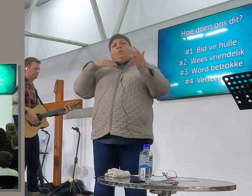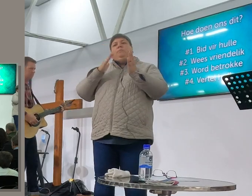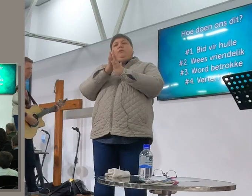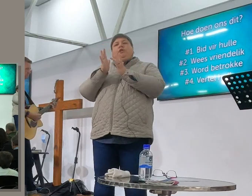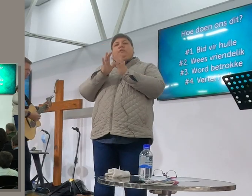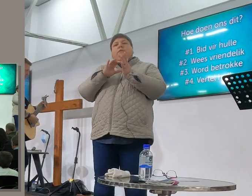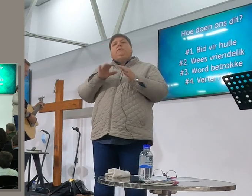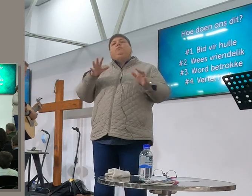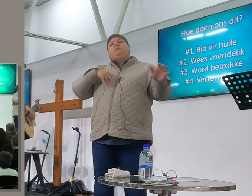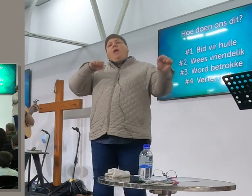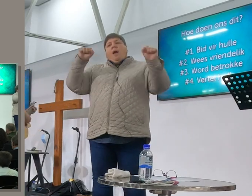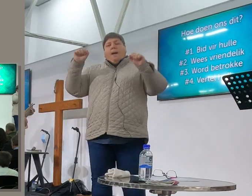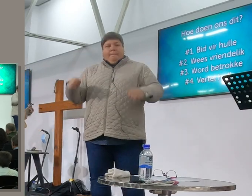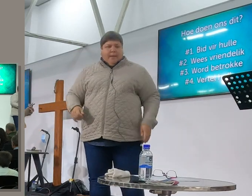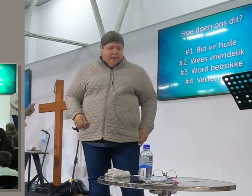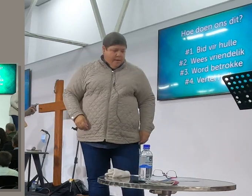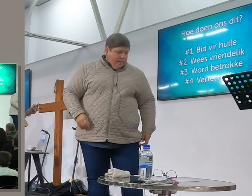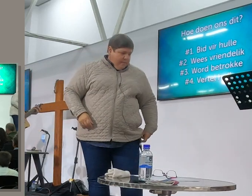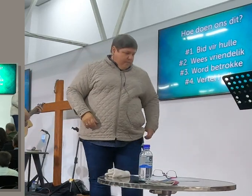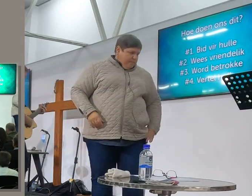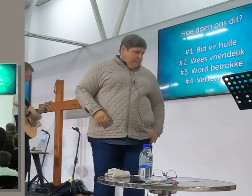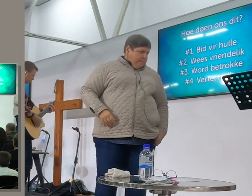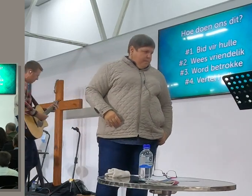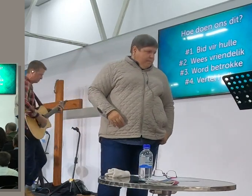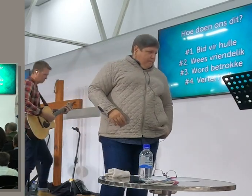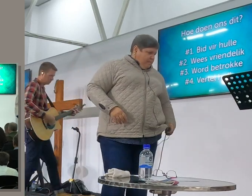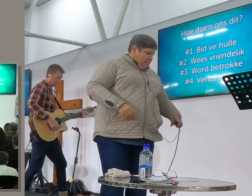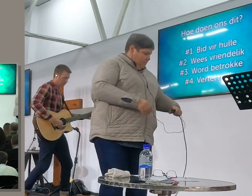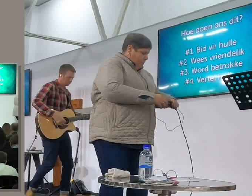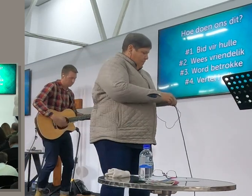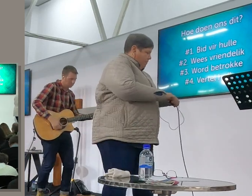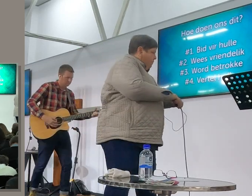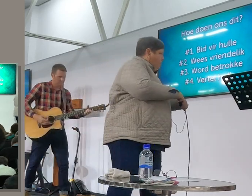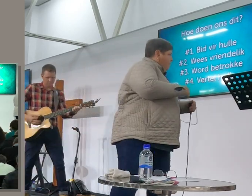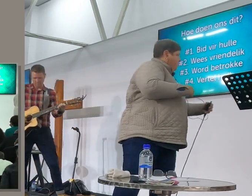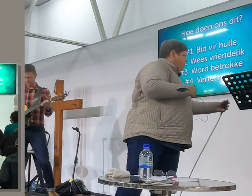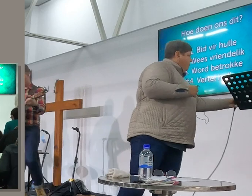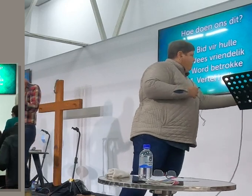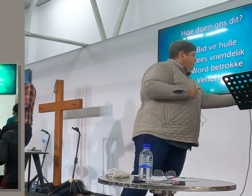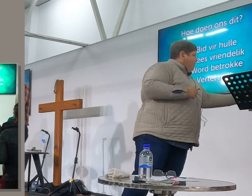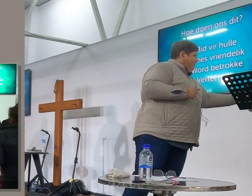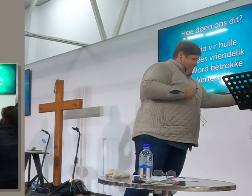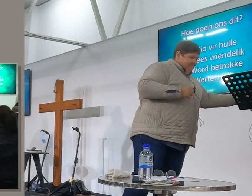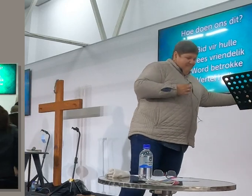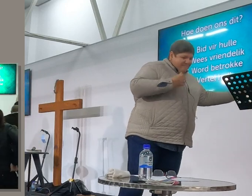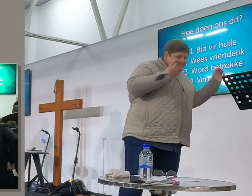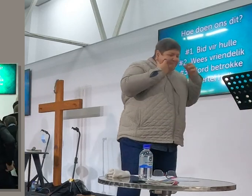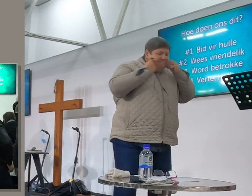Die kinders van die Here sê Amen. Kom ons staan.